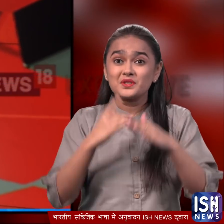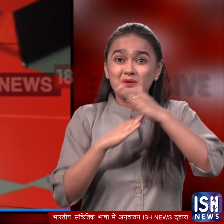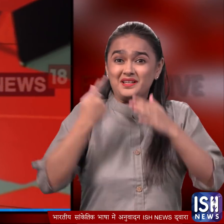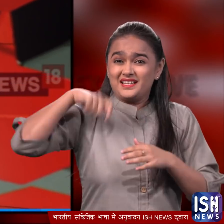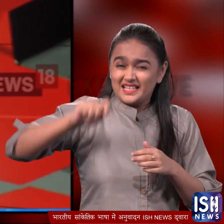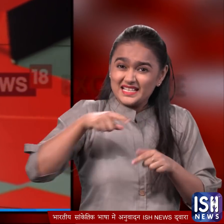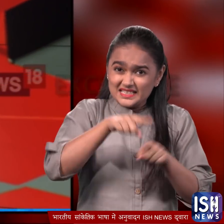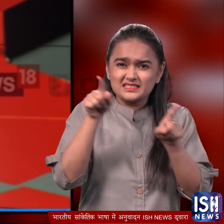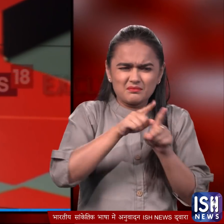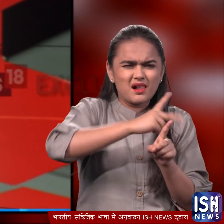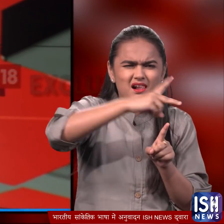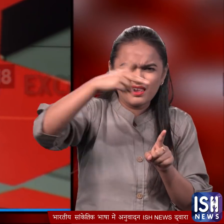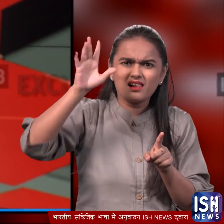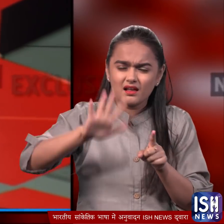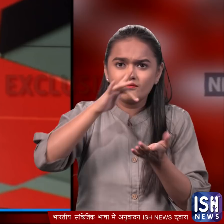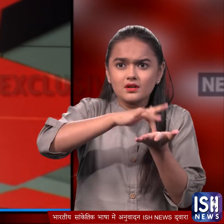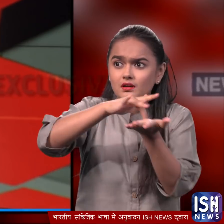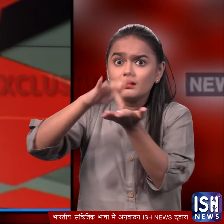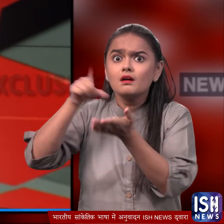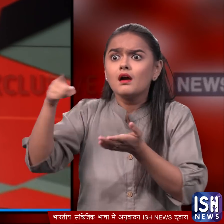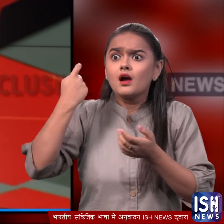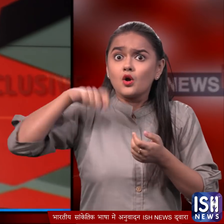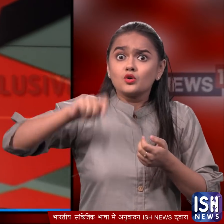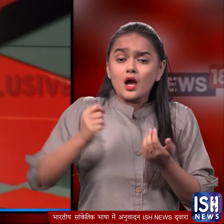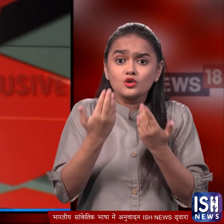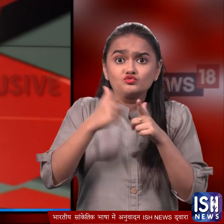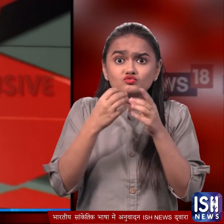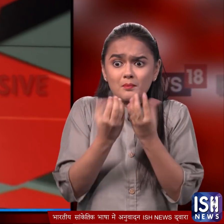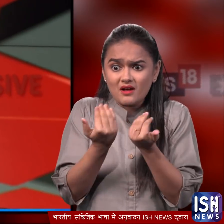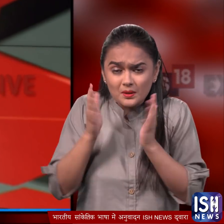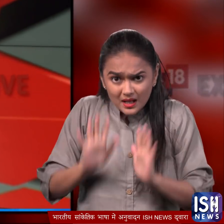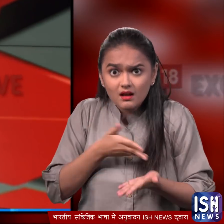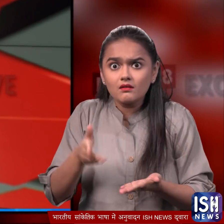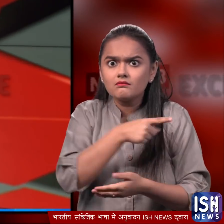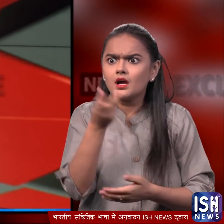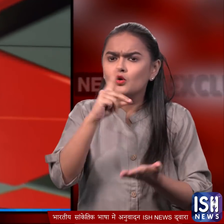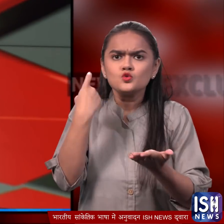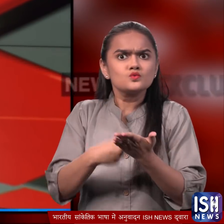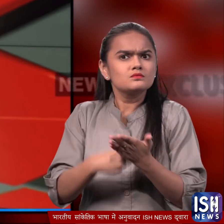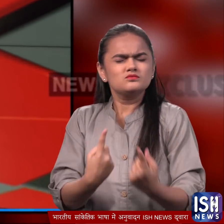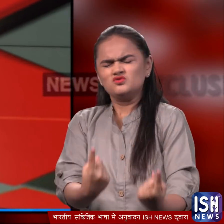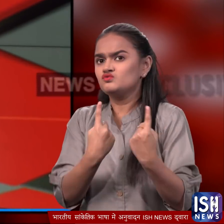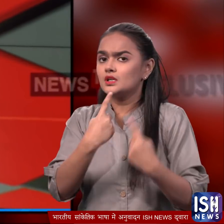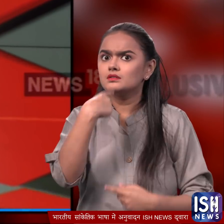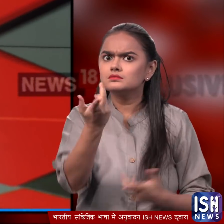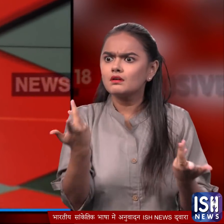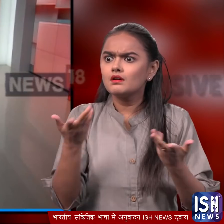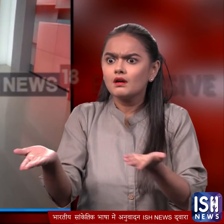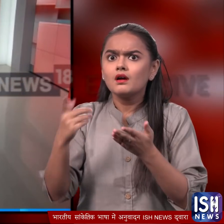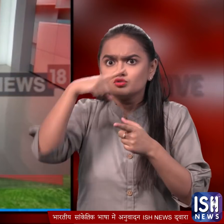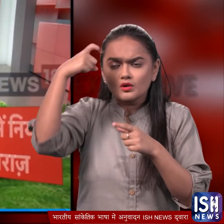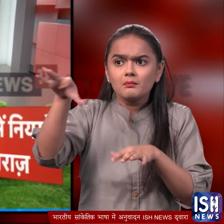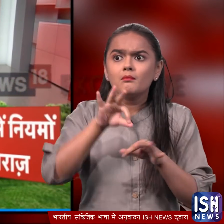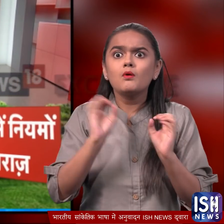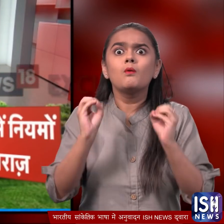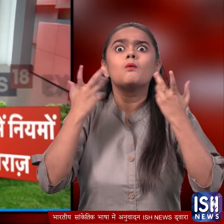देश भर के अलग अलग ट्रिब्यूनल के खाली पड़े पदों पर नियुक्तियों के मसले पर फिर सख्त रुख अपनाया। न्यूज 18 के एहतिशाम खान की